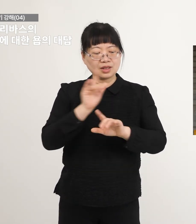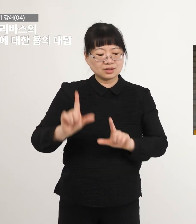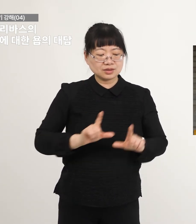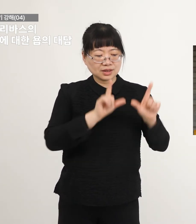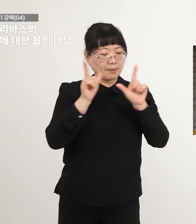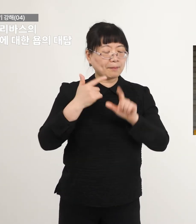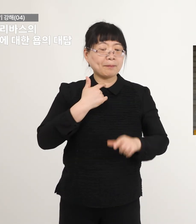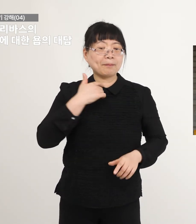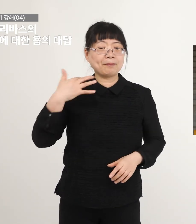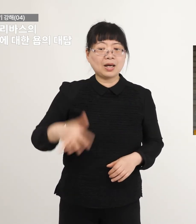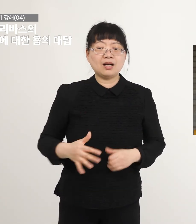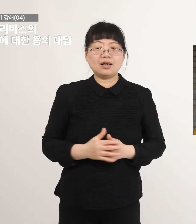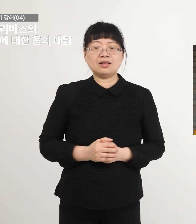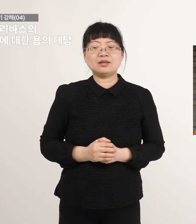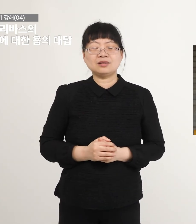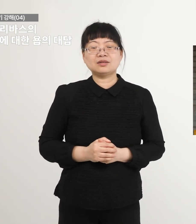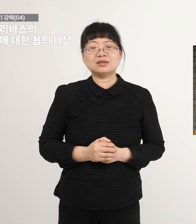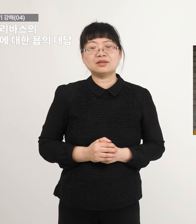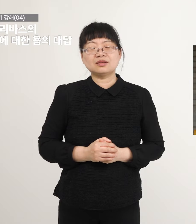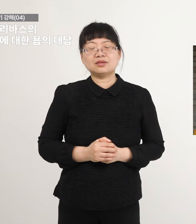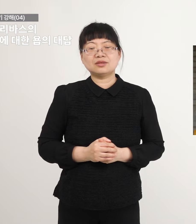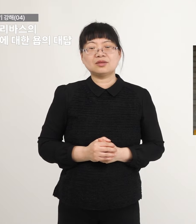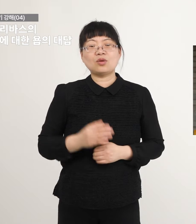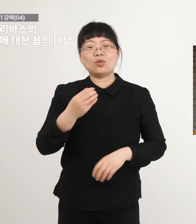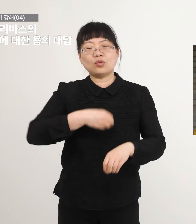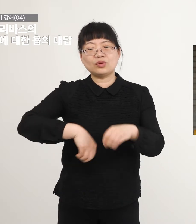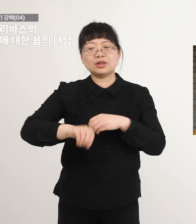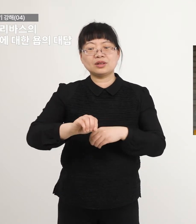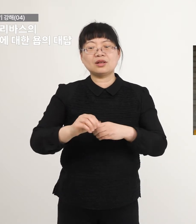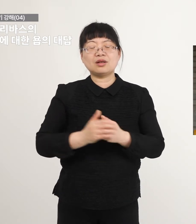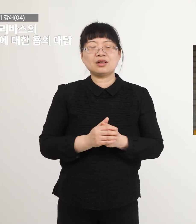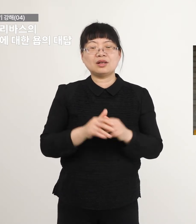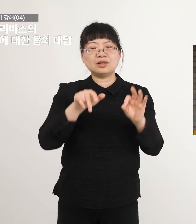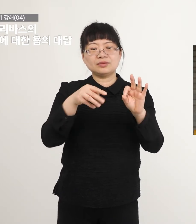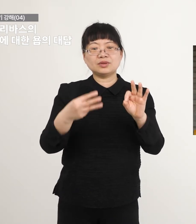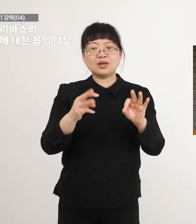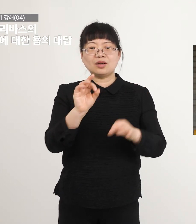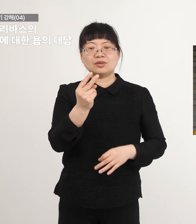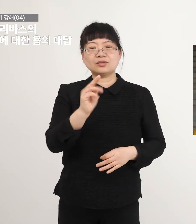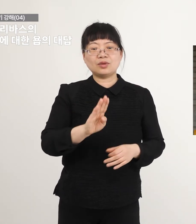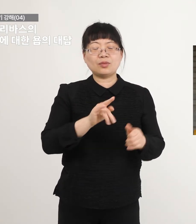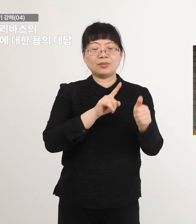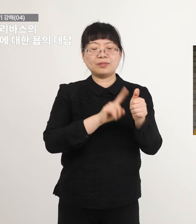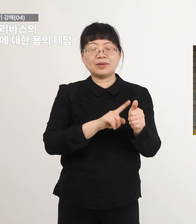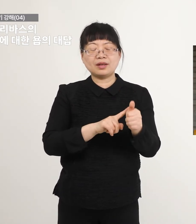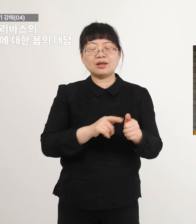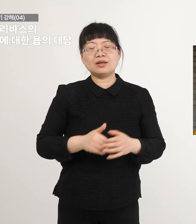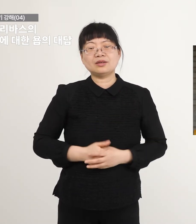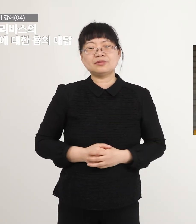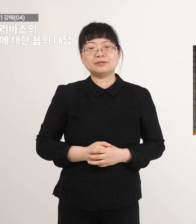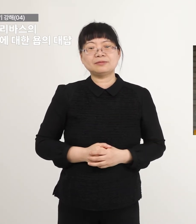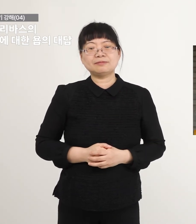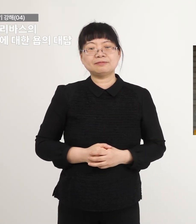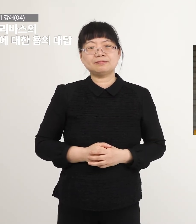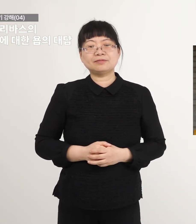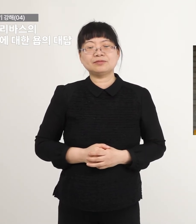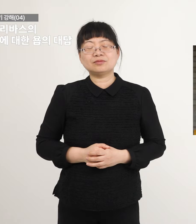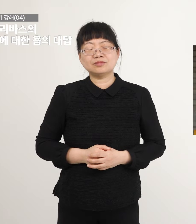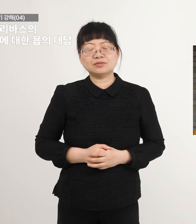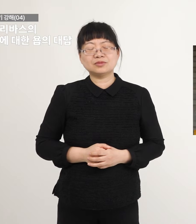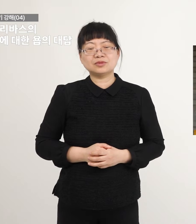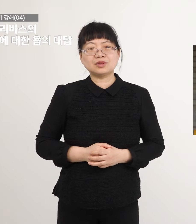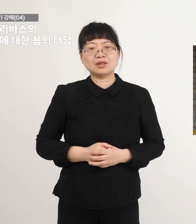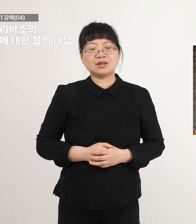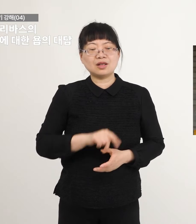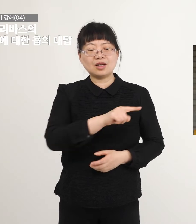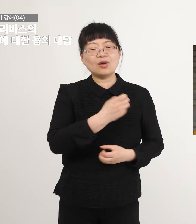살은 기억이 없다. 참 오히려 이 10절의 욥에 정년 절규가